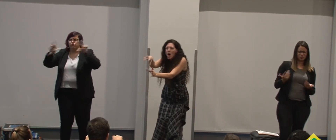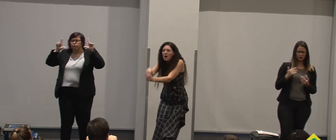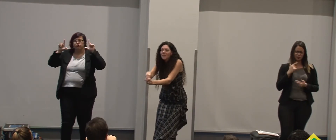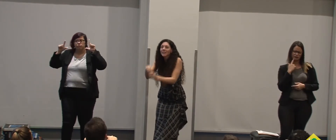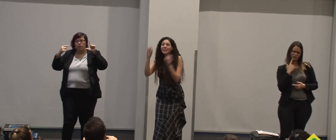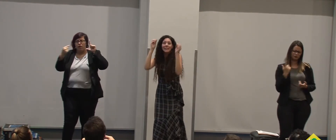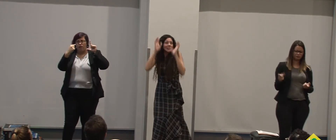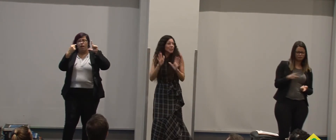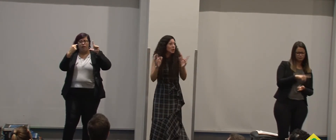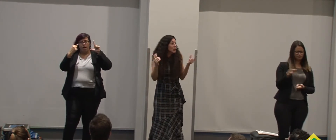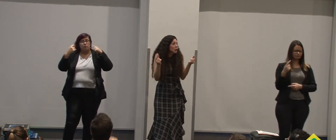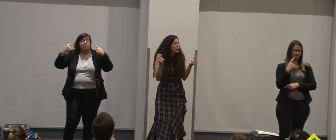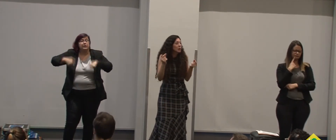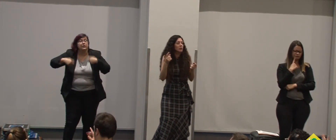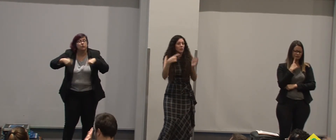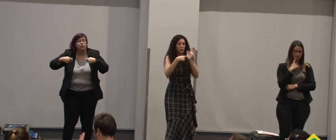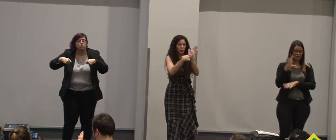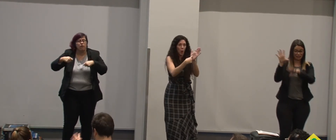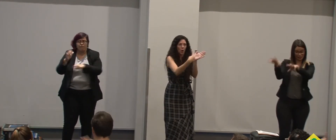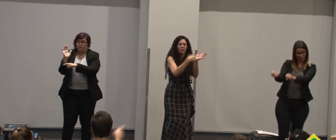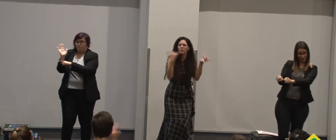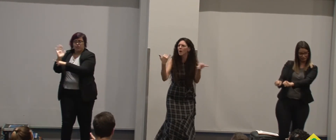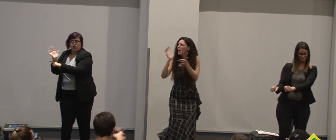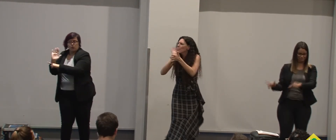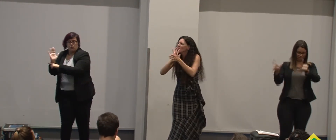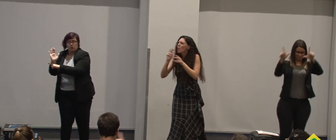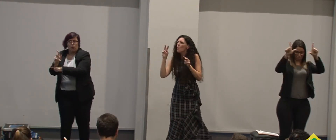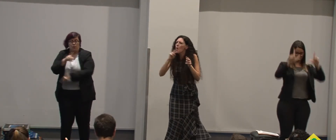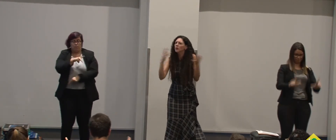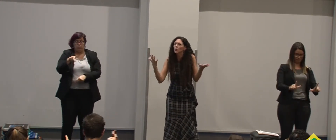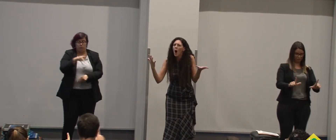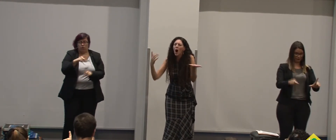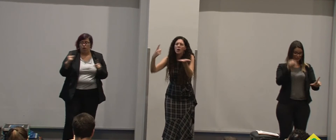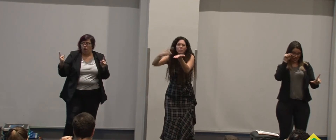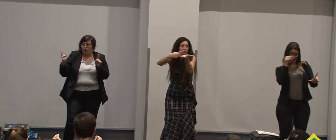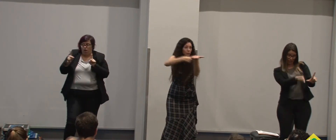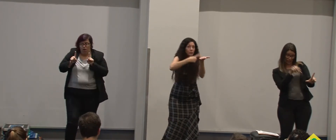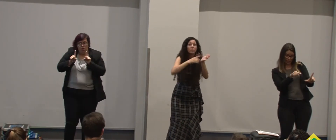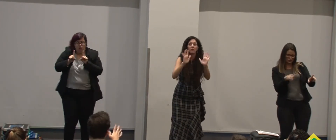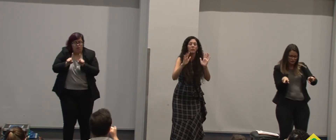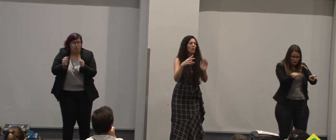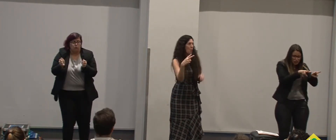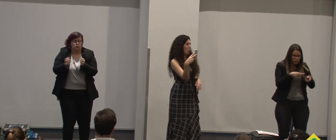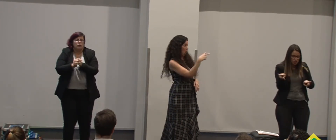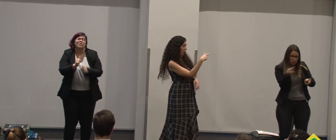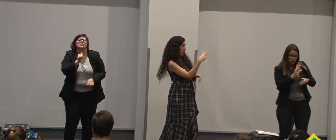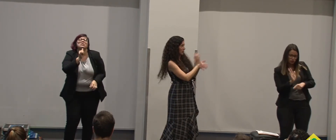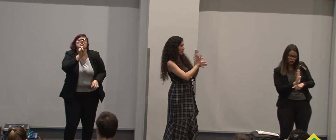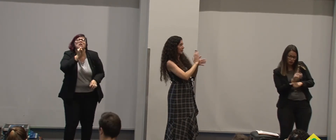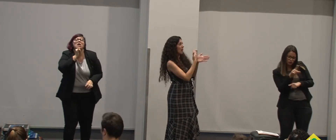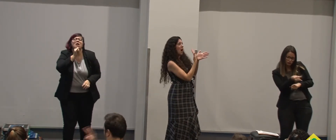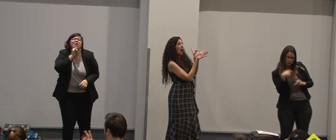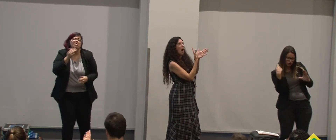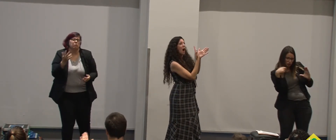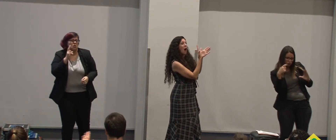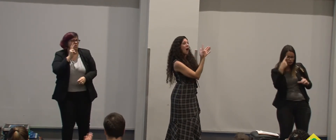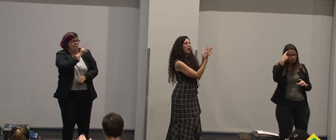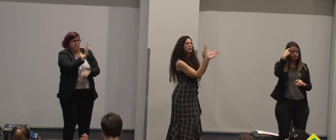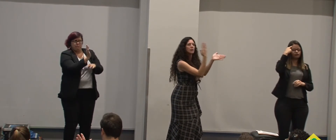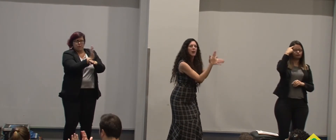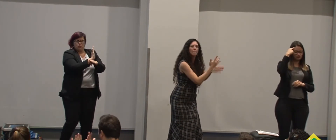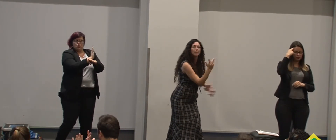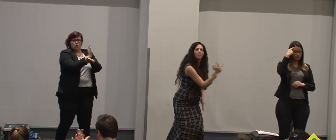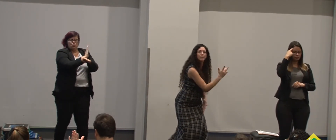como está sendo escrito lá. A gente quer que eles viewing, que eles assistam o filme, que eles combinem entre si, por exemplo,